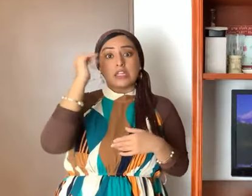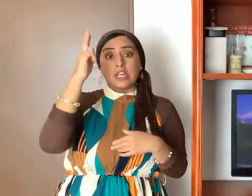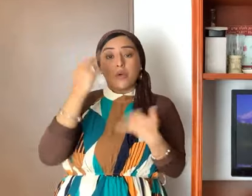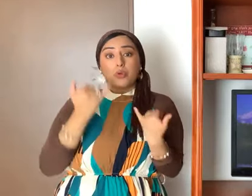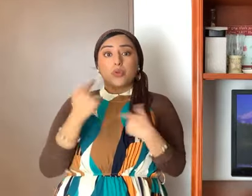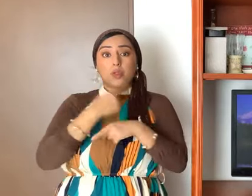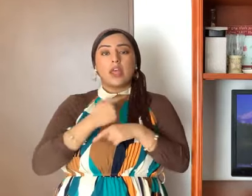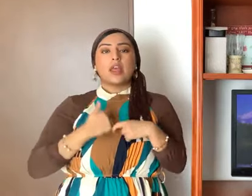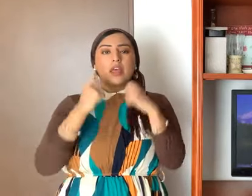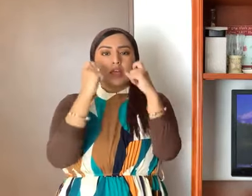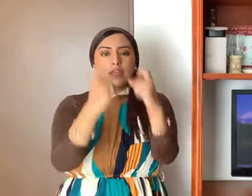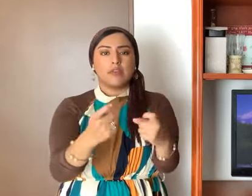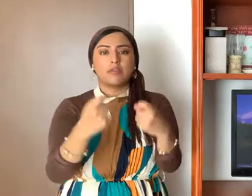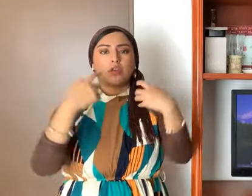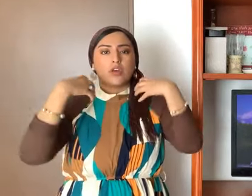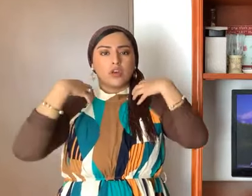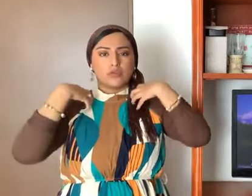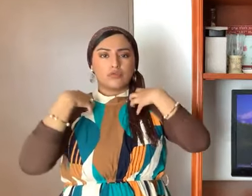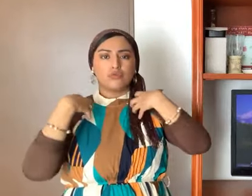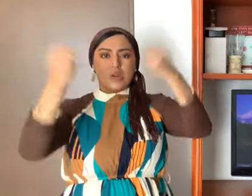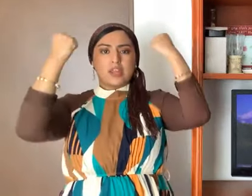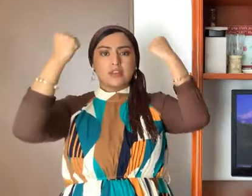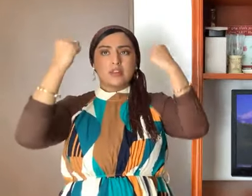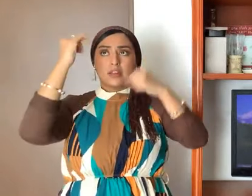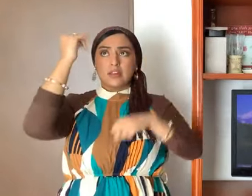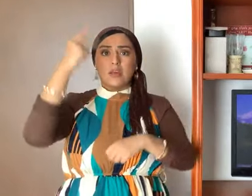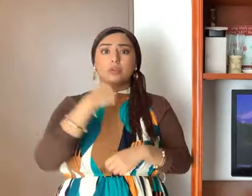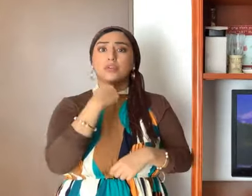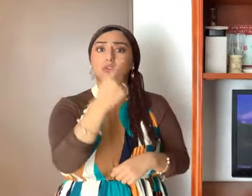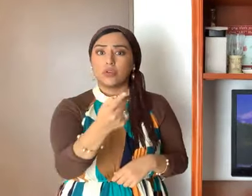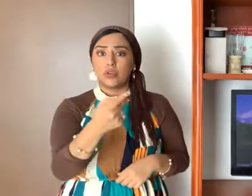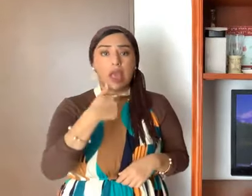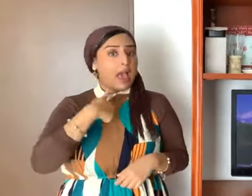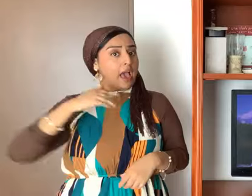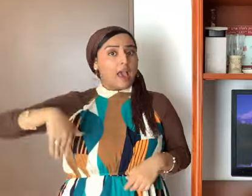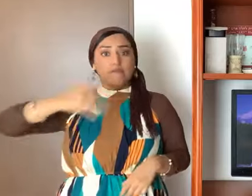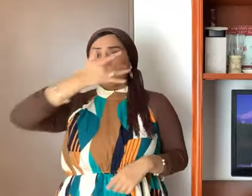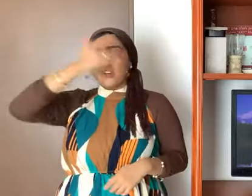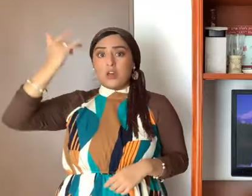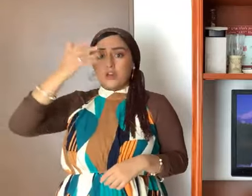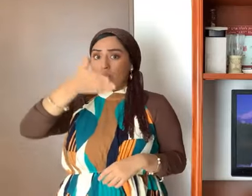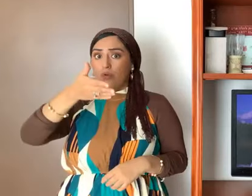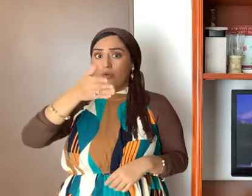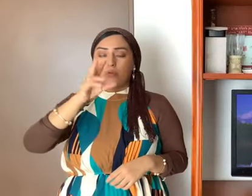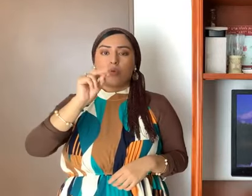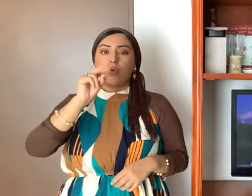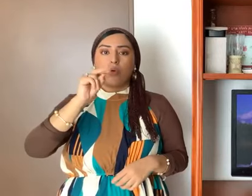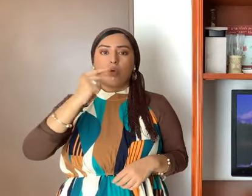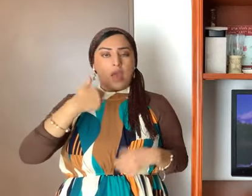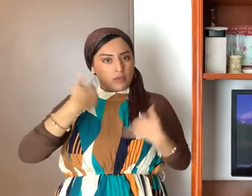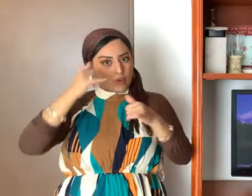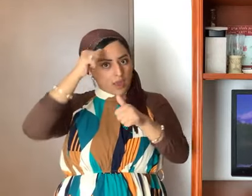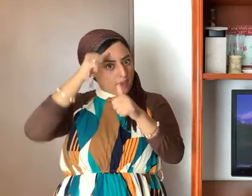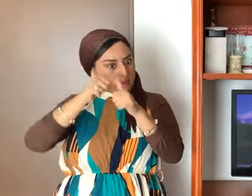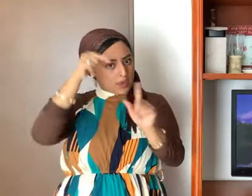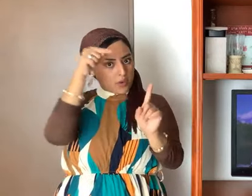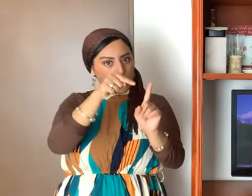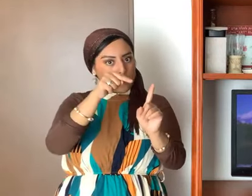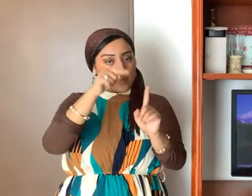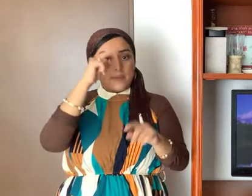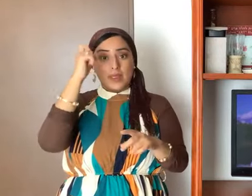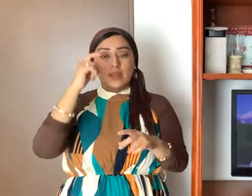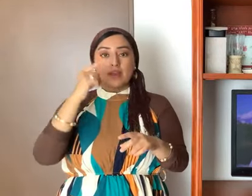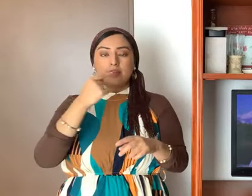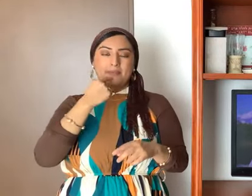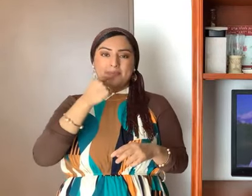da ánimo, te da fuerza y te dice, no me he olvidado de ti. No me he olvidado de ti, porque